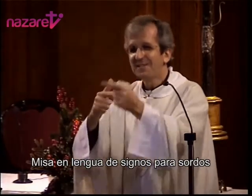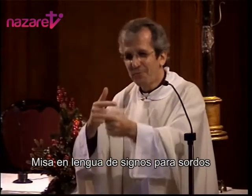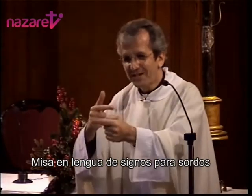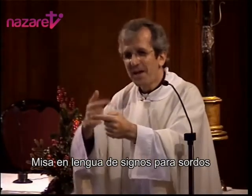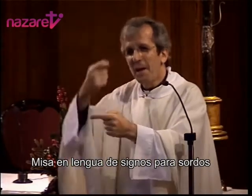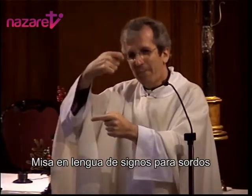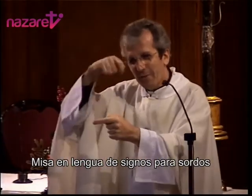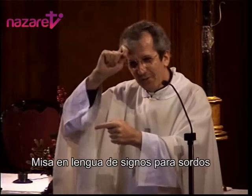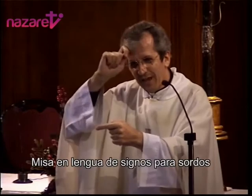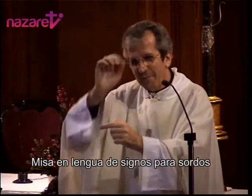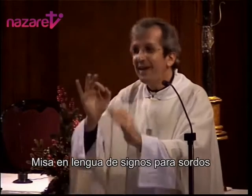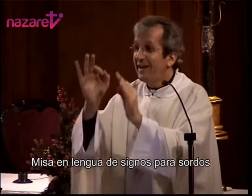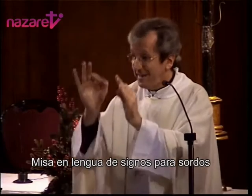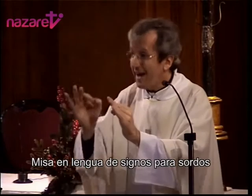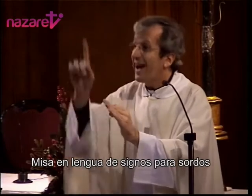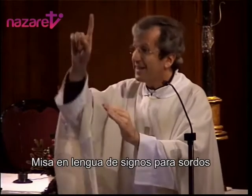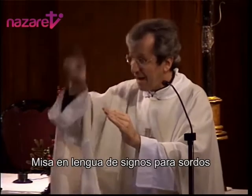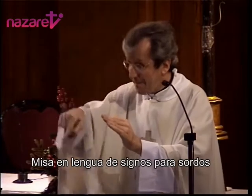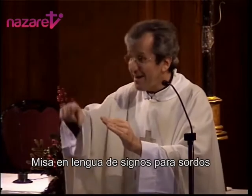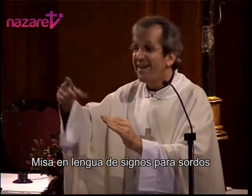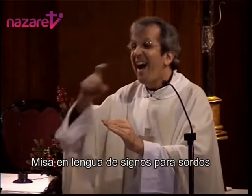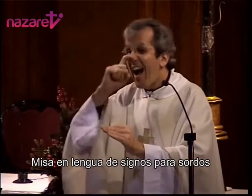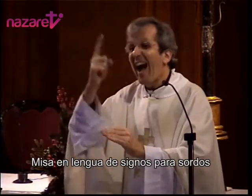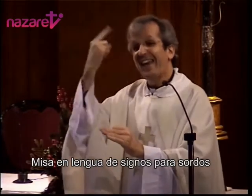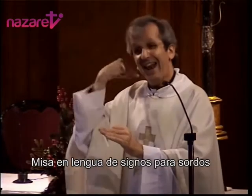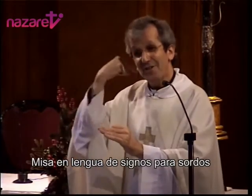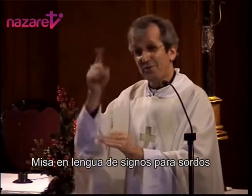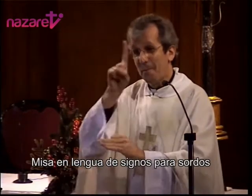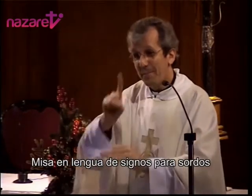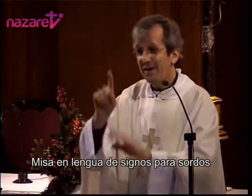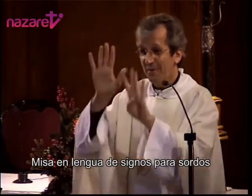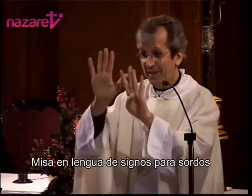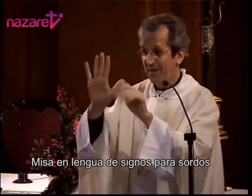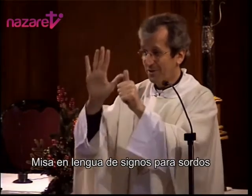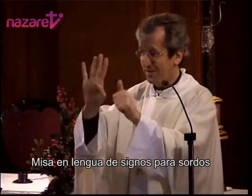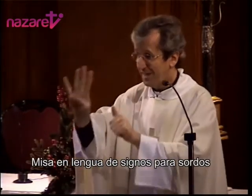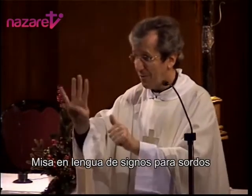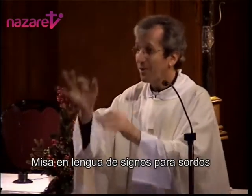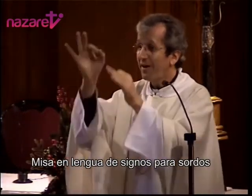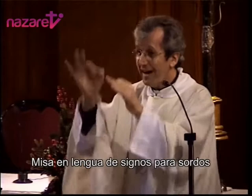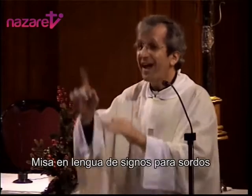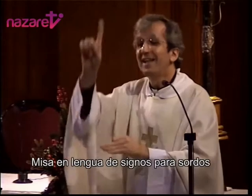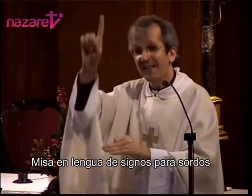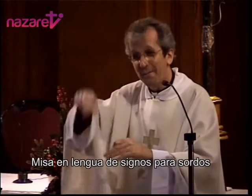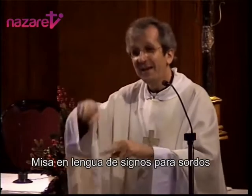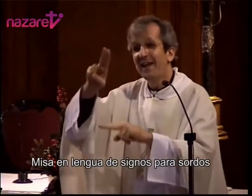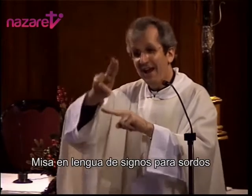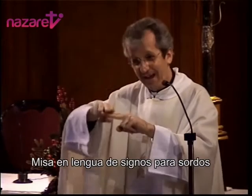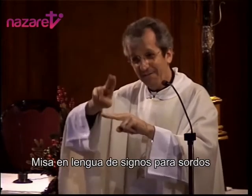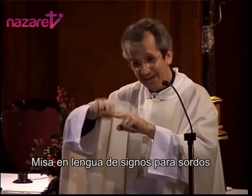después, para bautizarme. Y era también, aquel año 1964, era también la